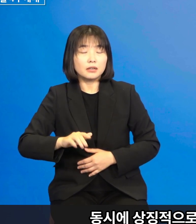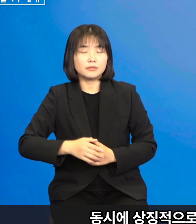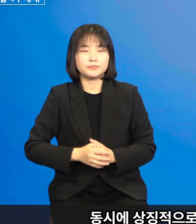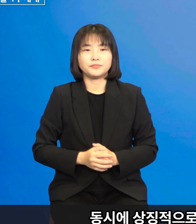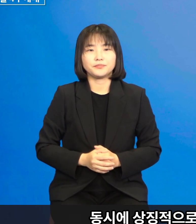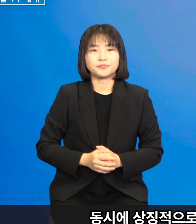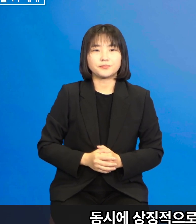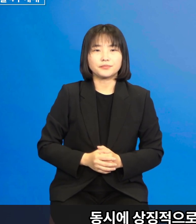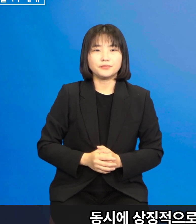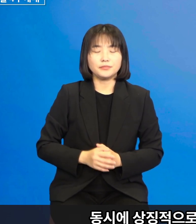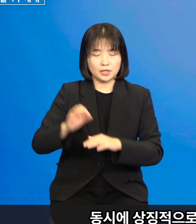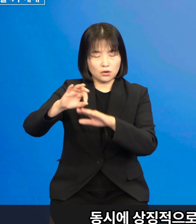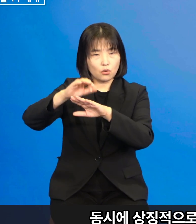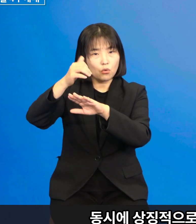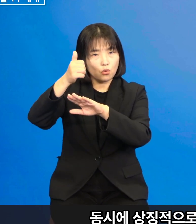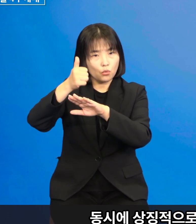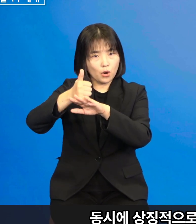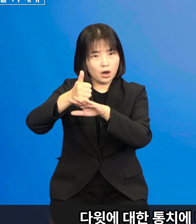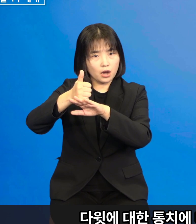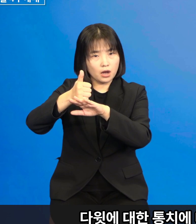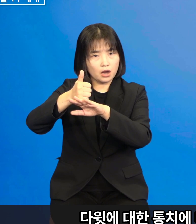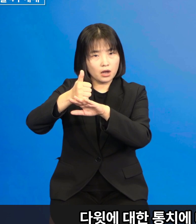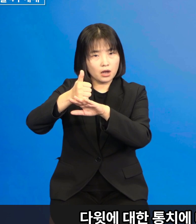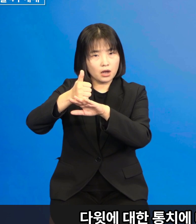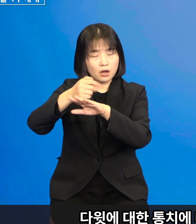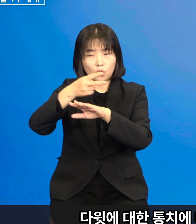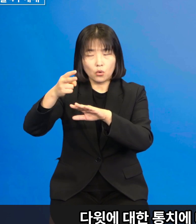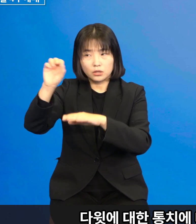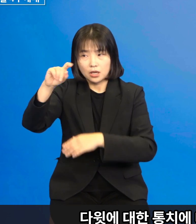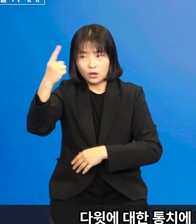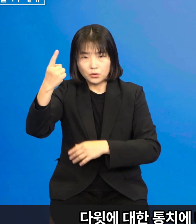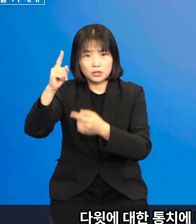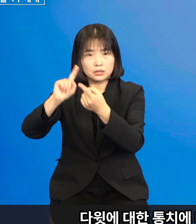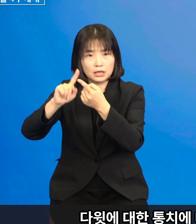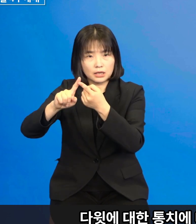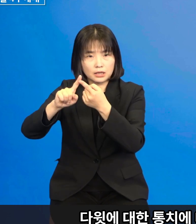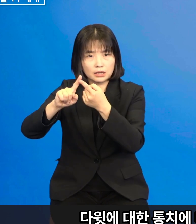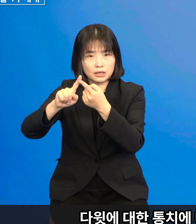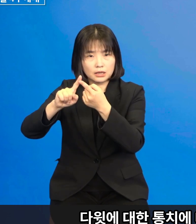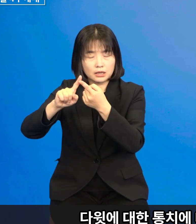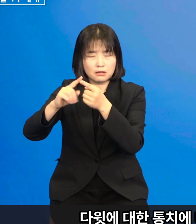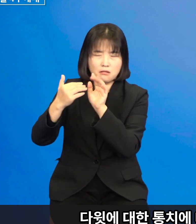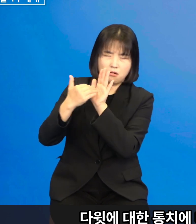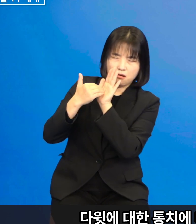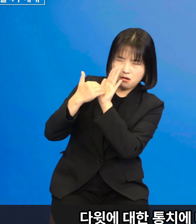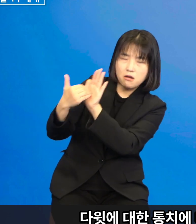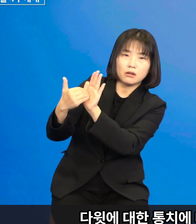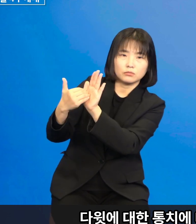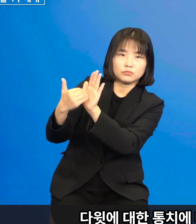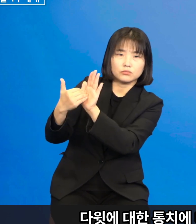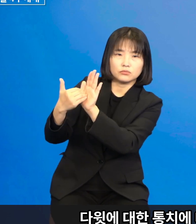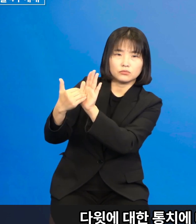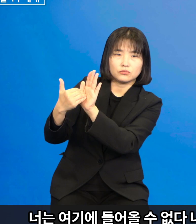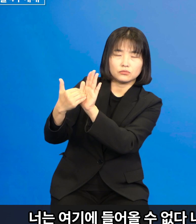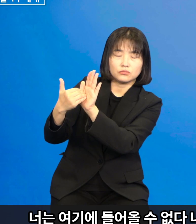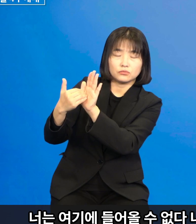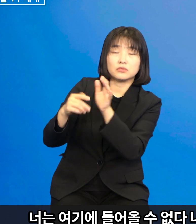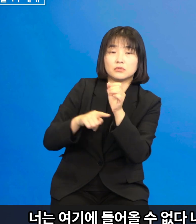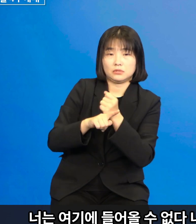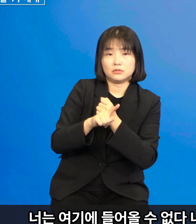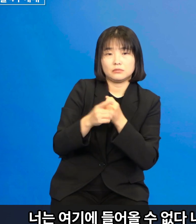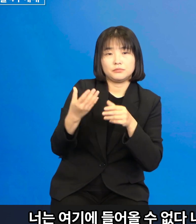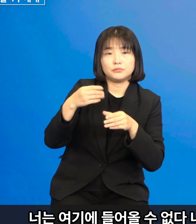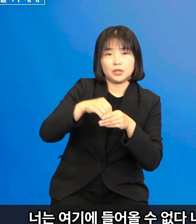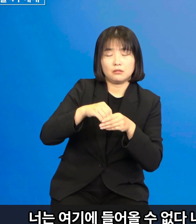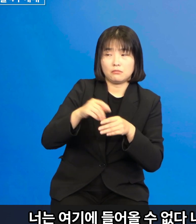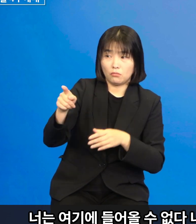상징적으로는 왕으로 상징되는 다윗에 대한 통치에 대한 거부, 저항을 의미하죠. 너는 여기에